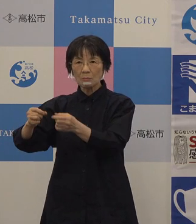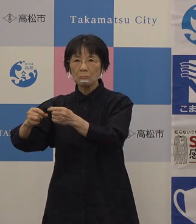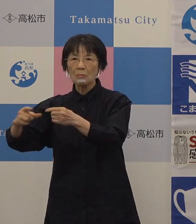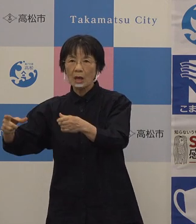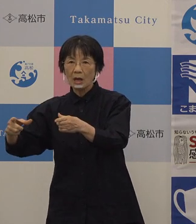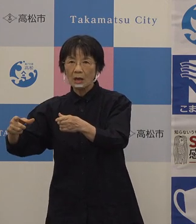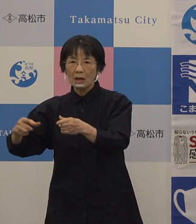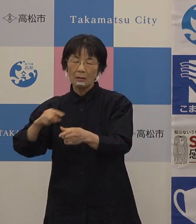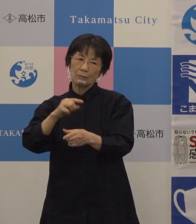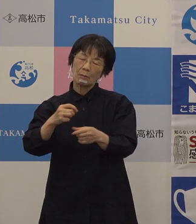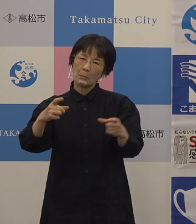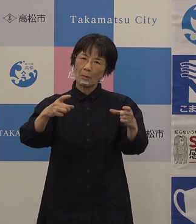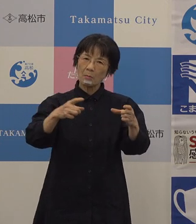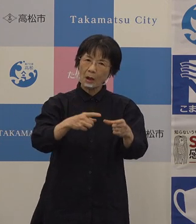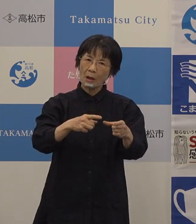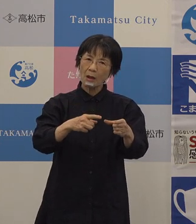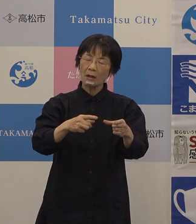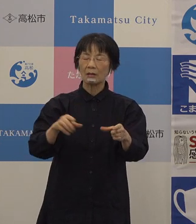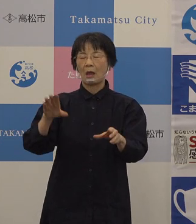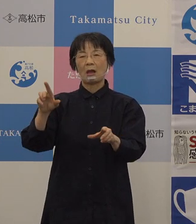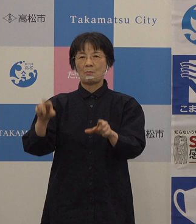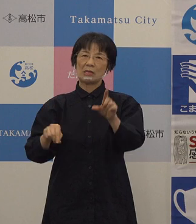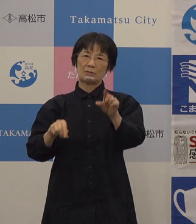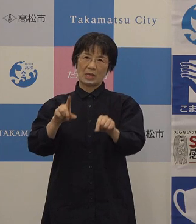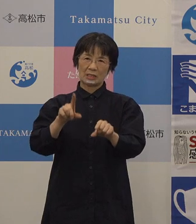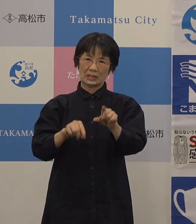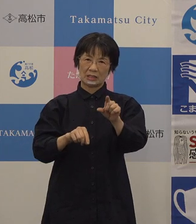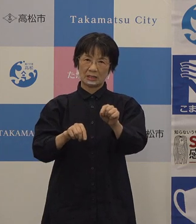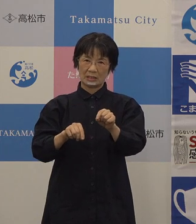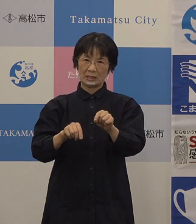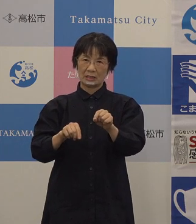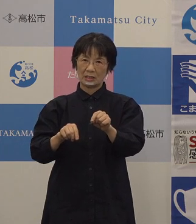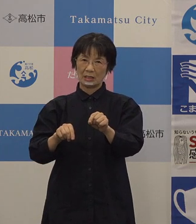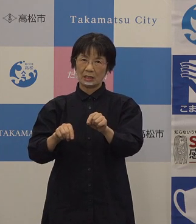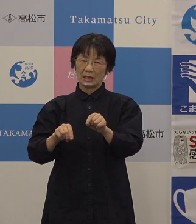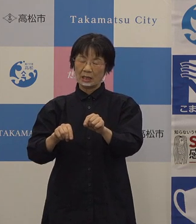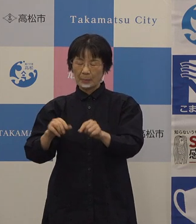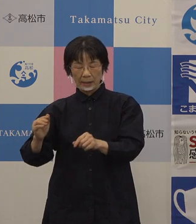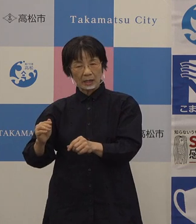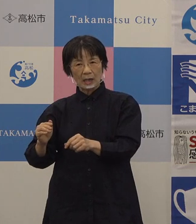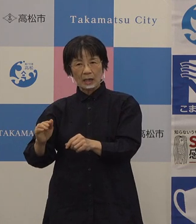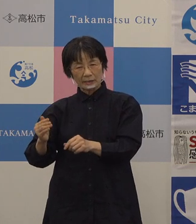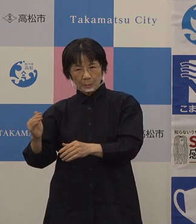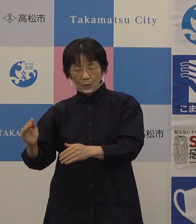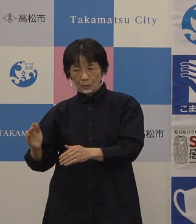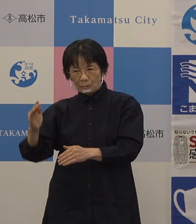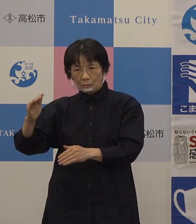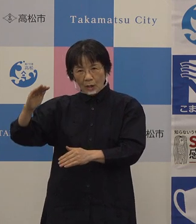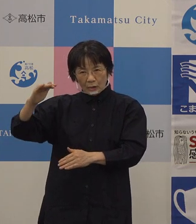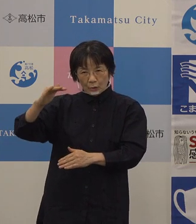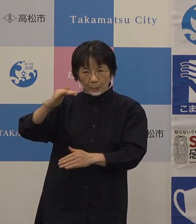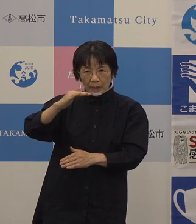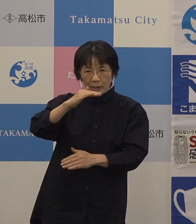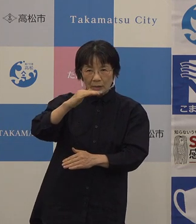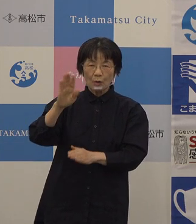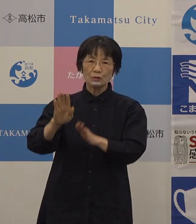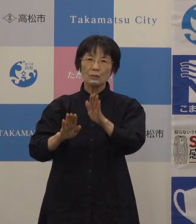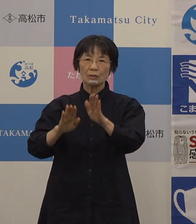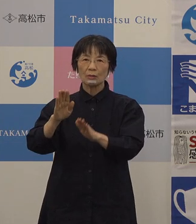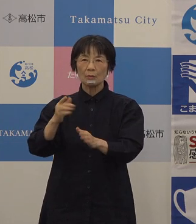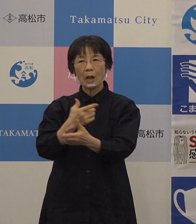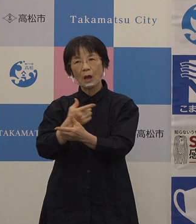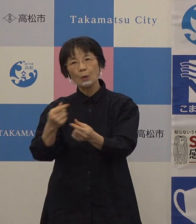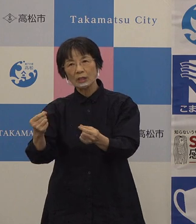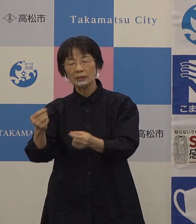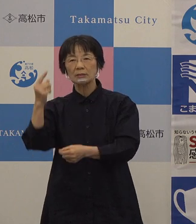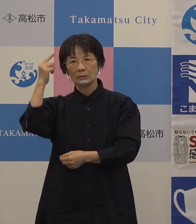少している地域バラバラでございます。まあ、ただいずれにしても高止まりの状態が続いているというのは全国共通かなというふうに思っ